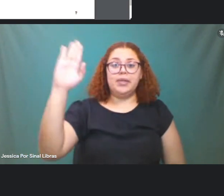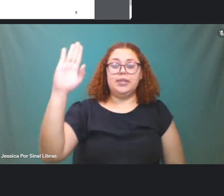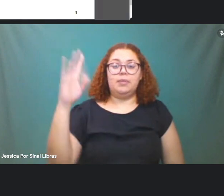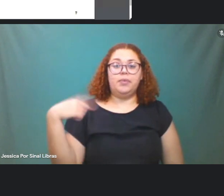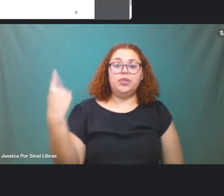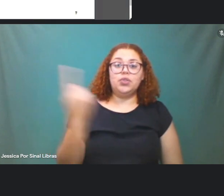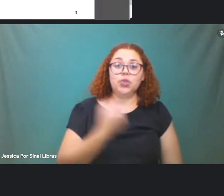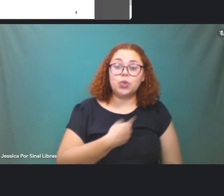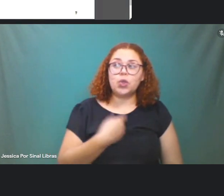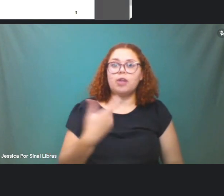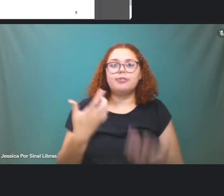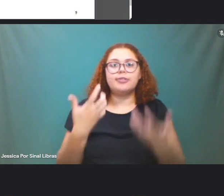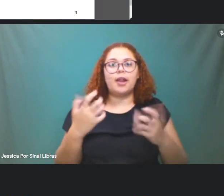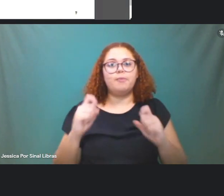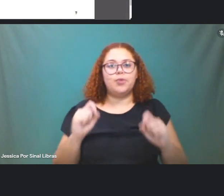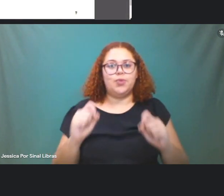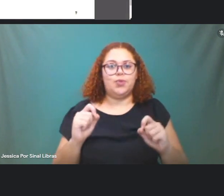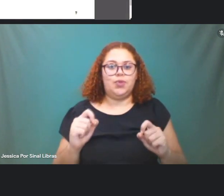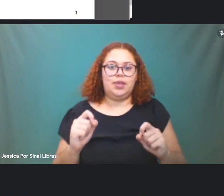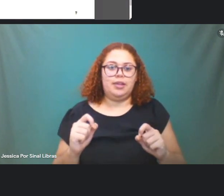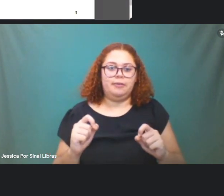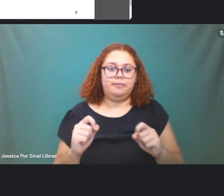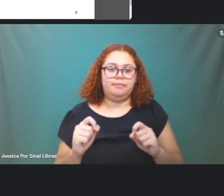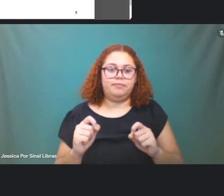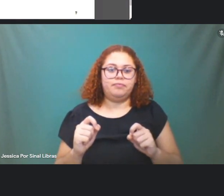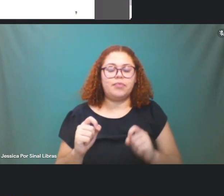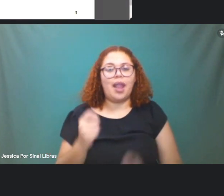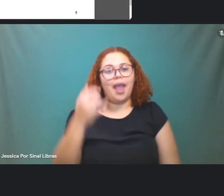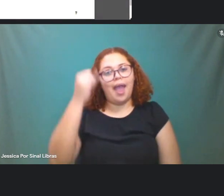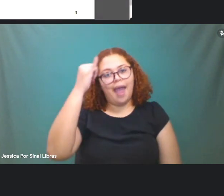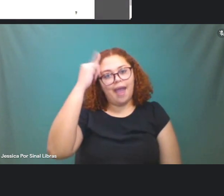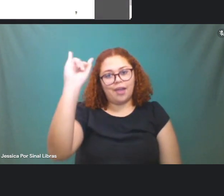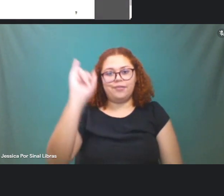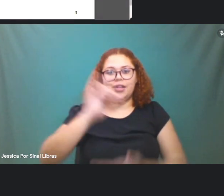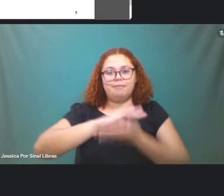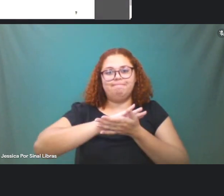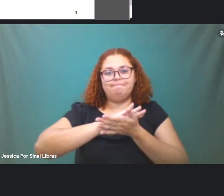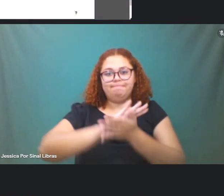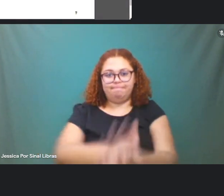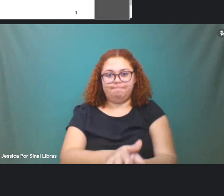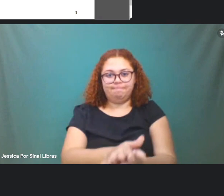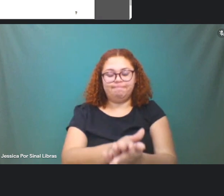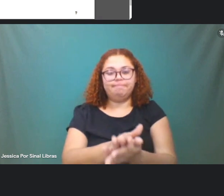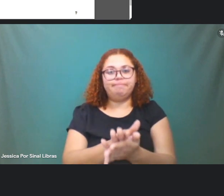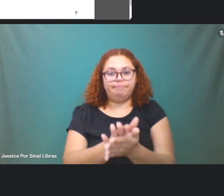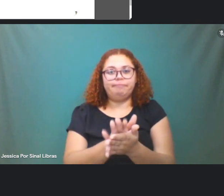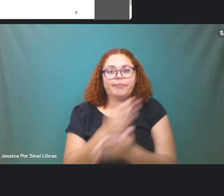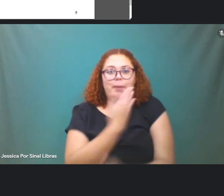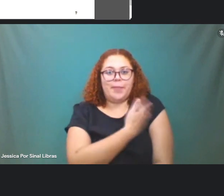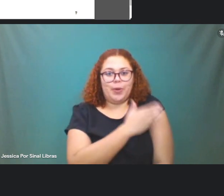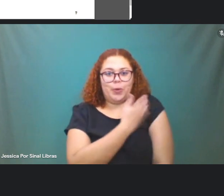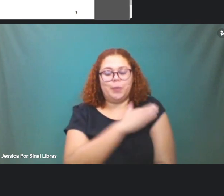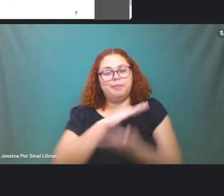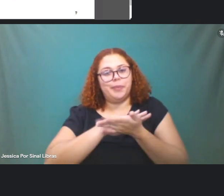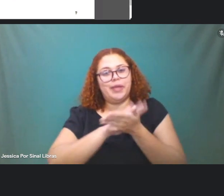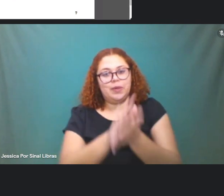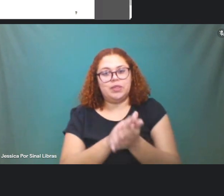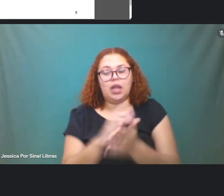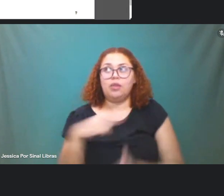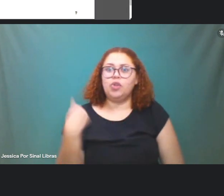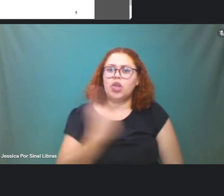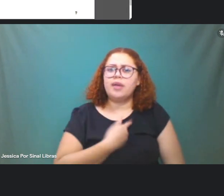fique bem longe da gente, o tipo de discriminação que é o preconceito, certo? A gente quer incluir, a gente